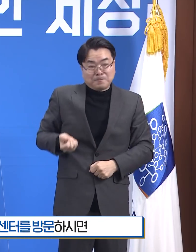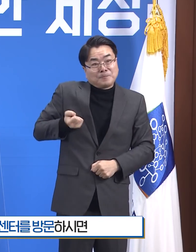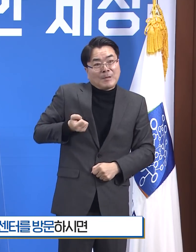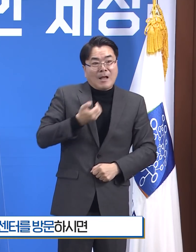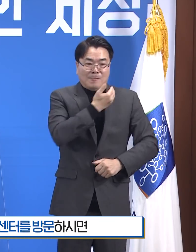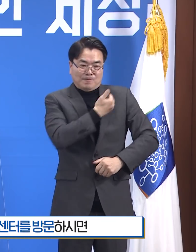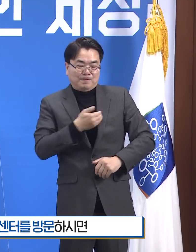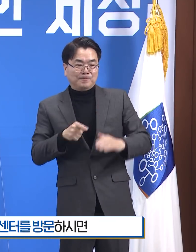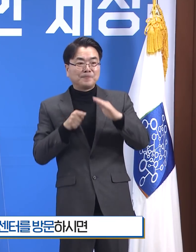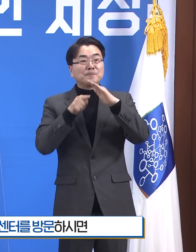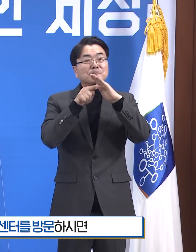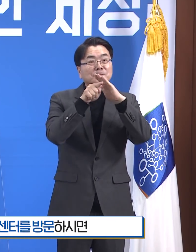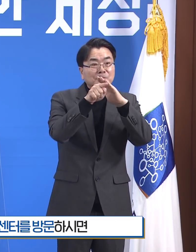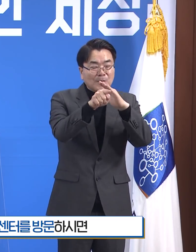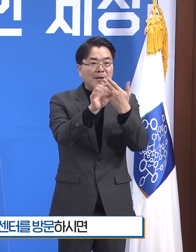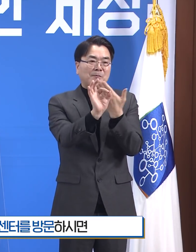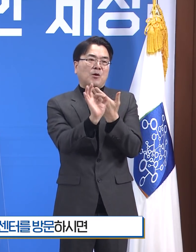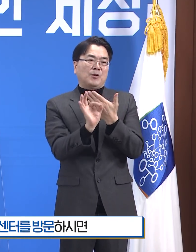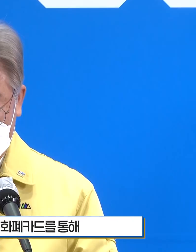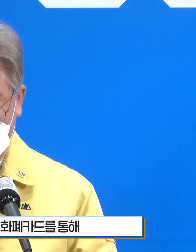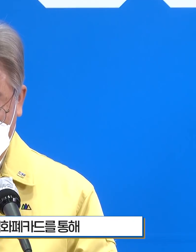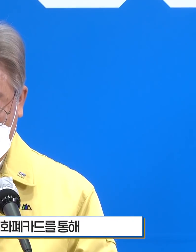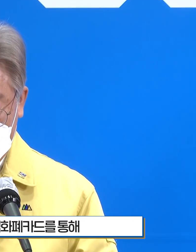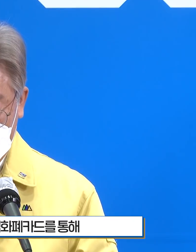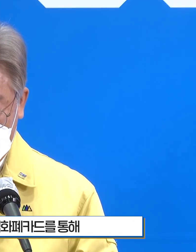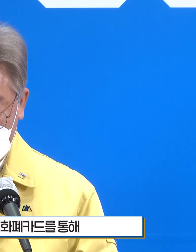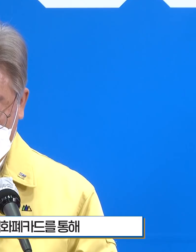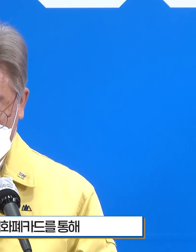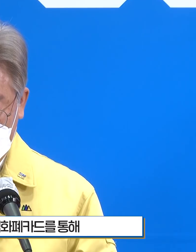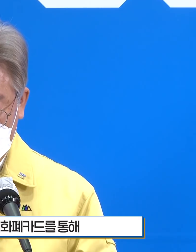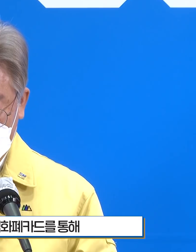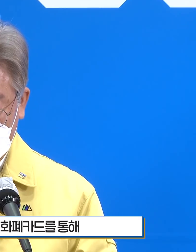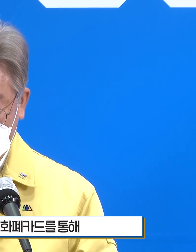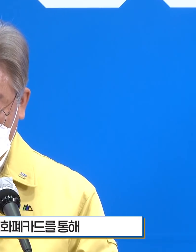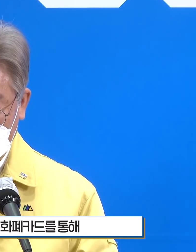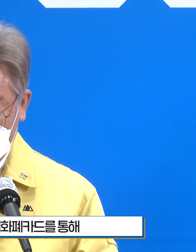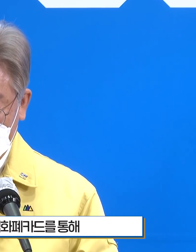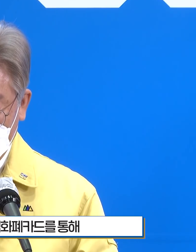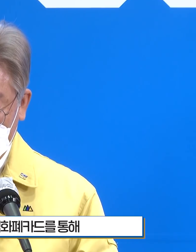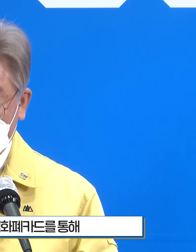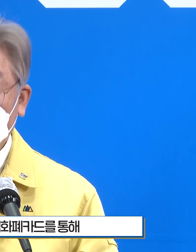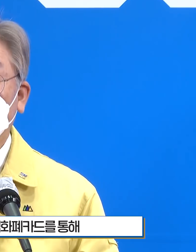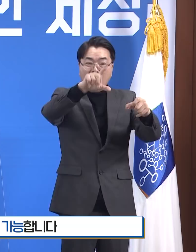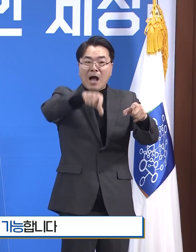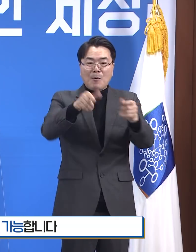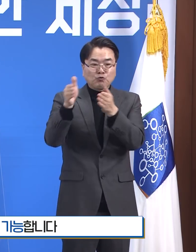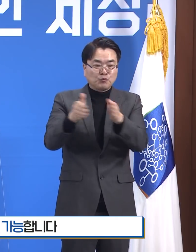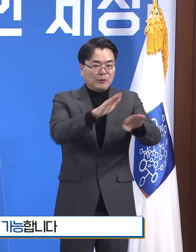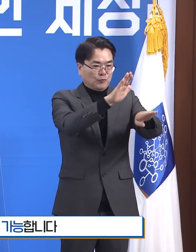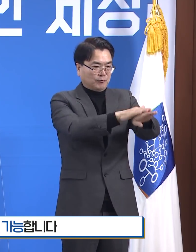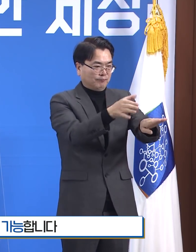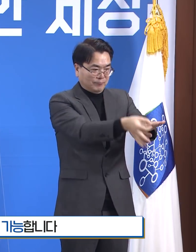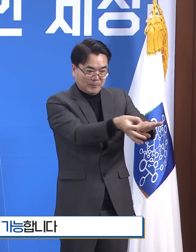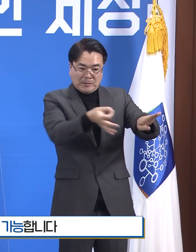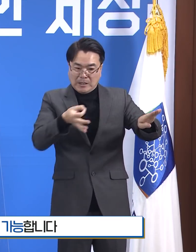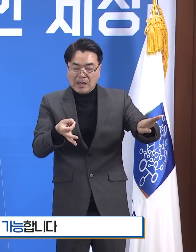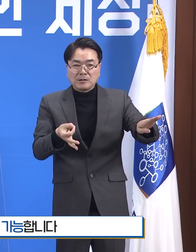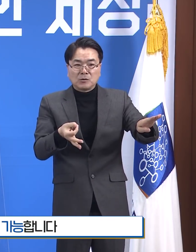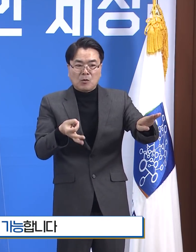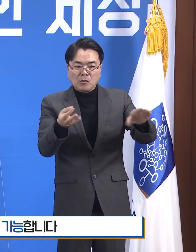읍면동 행정복지센터를 방문하시면 선불카드 형식의 경기지역화폐 카드를 통해서 재난기본소득